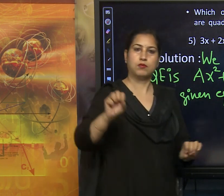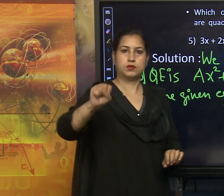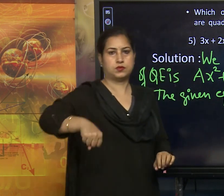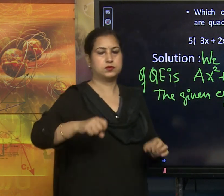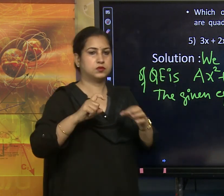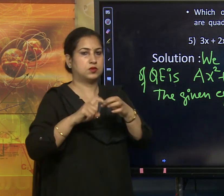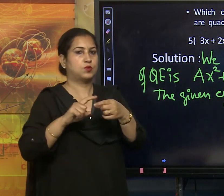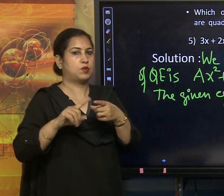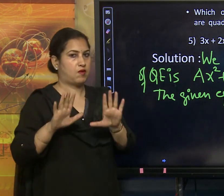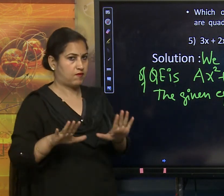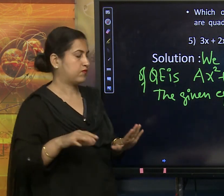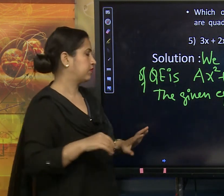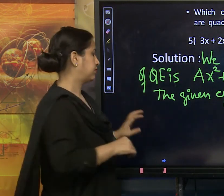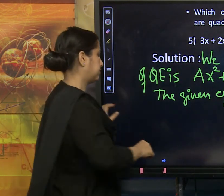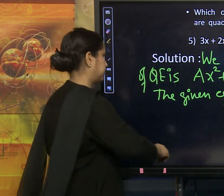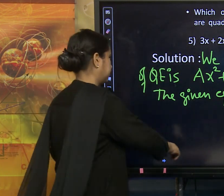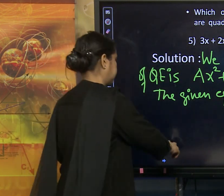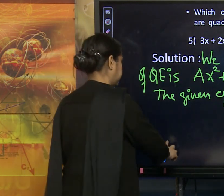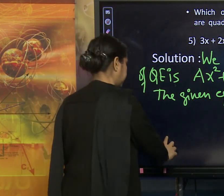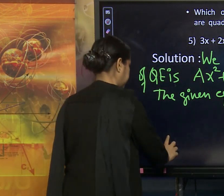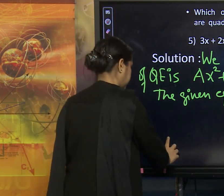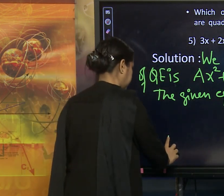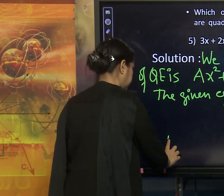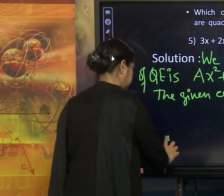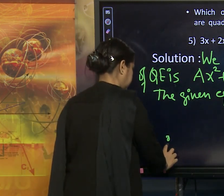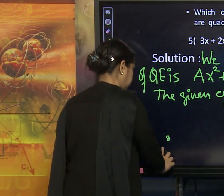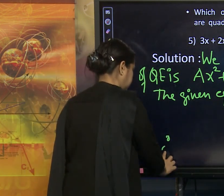तो पाएंगे हाँ यह भी क्वाड्रेटिक इक्वेशन है।